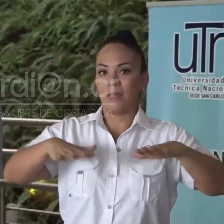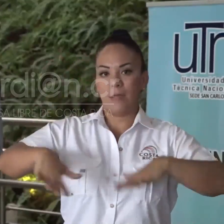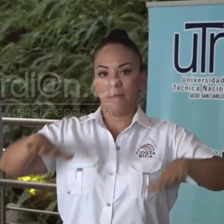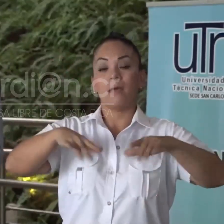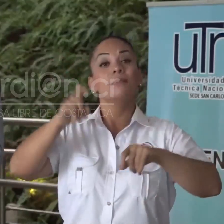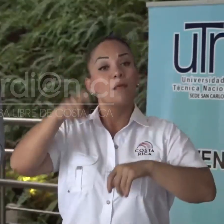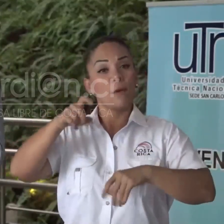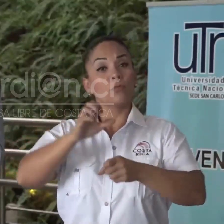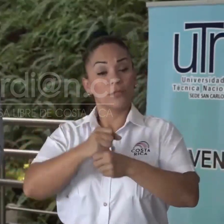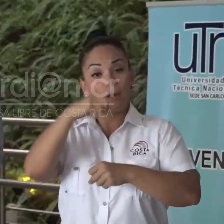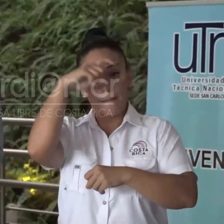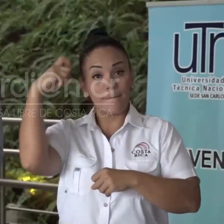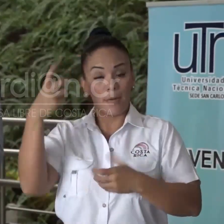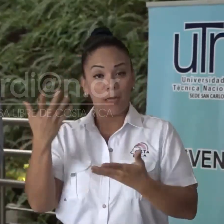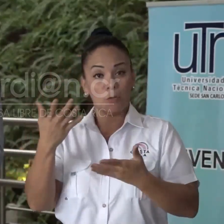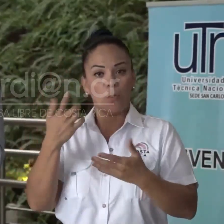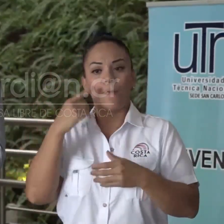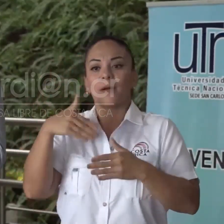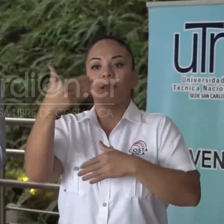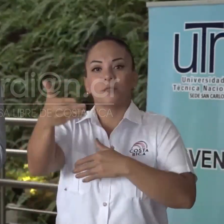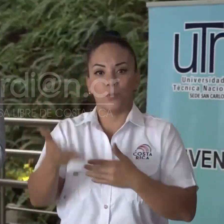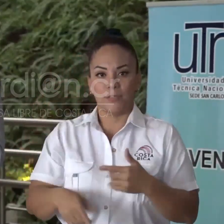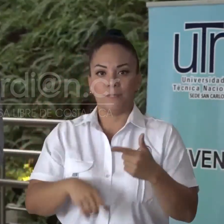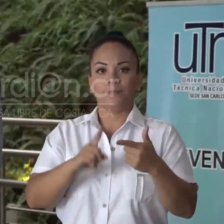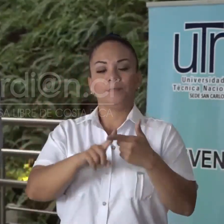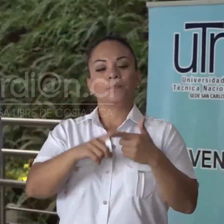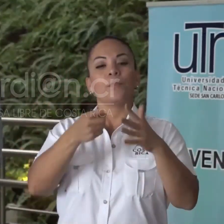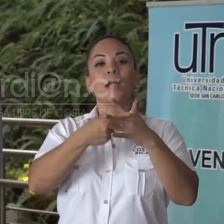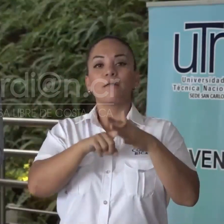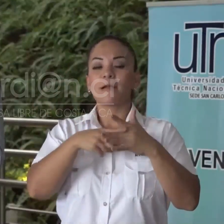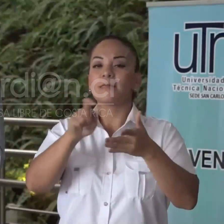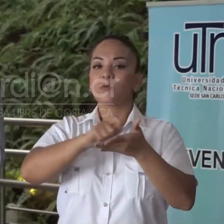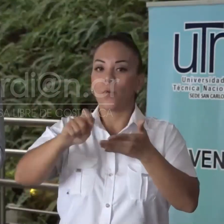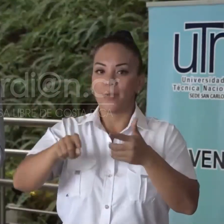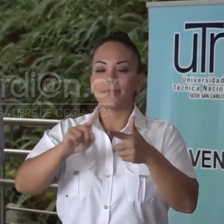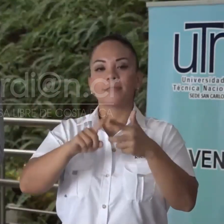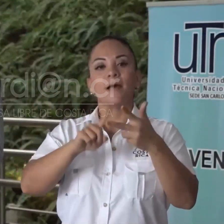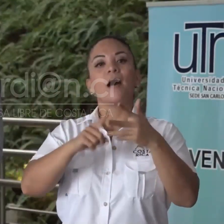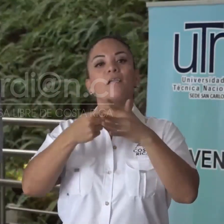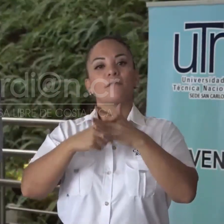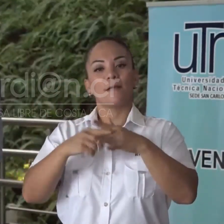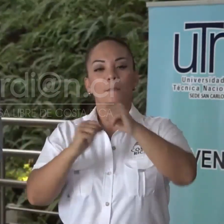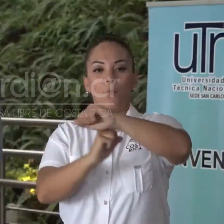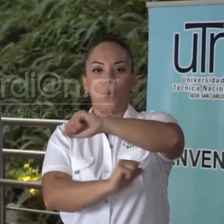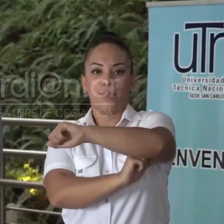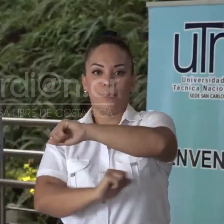verano, si no, ¿para qué después? Las escuelas y los puentes.